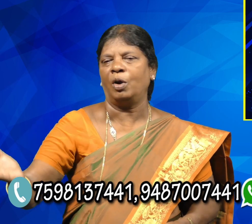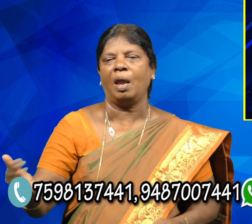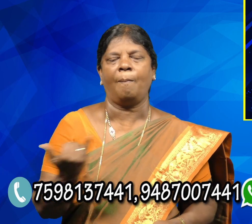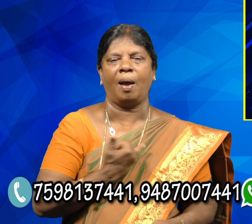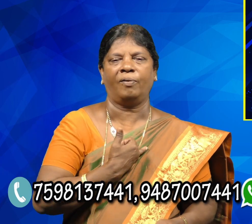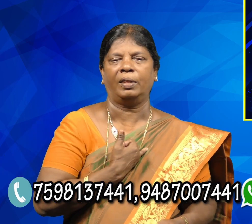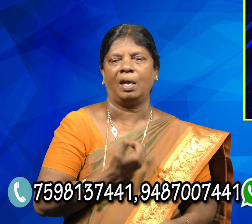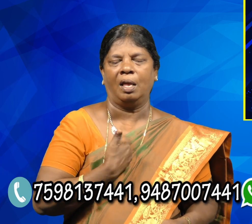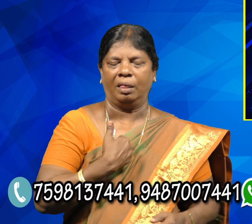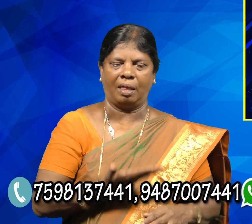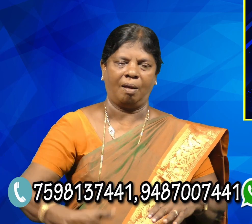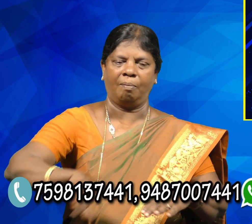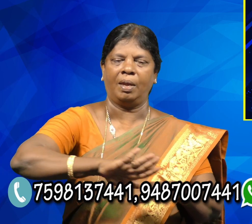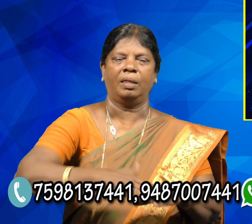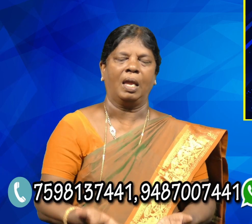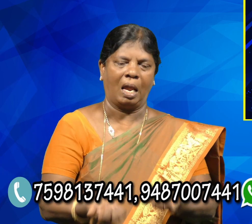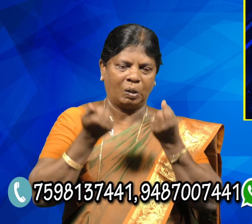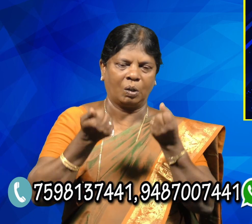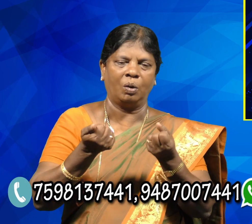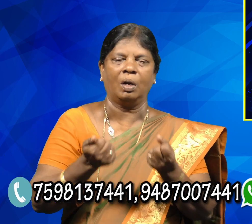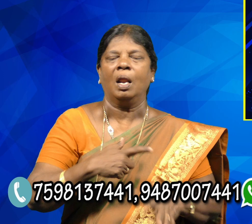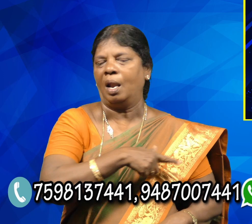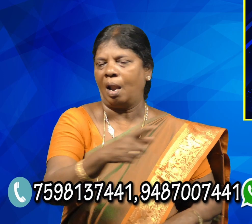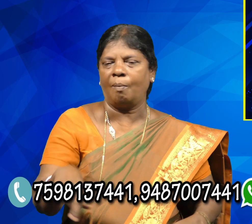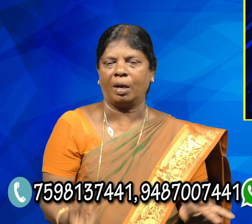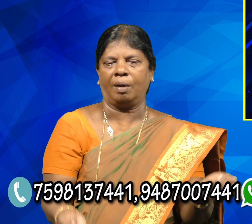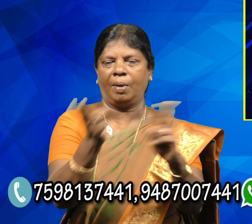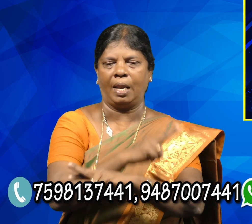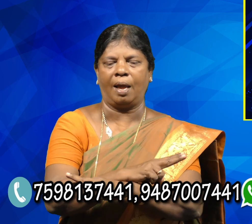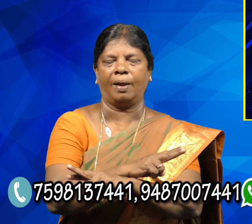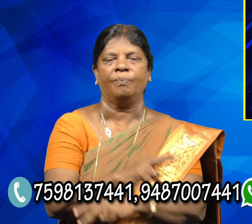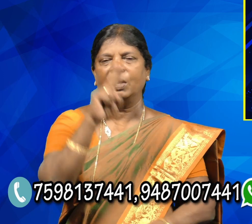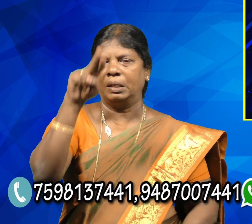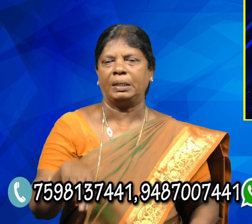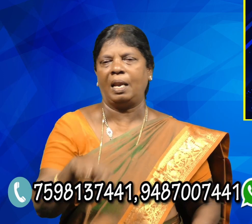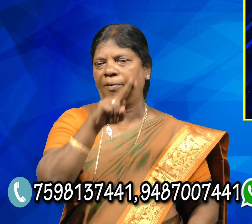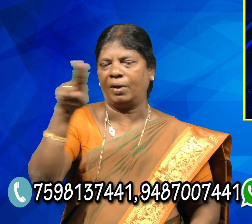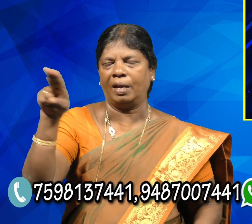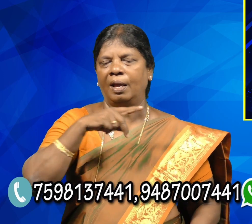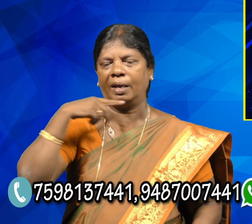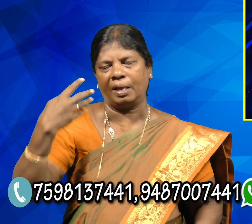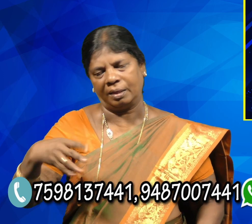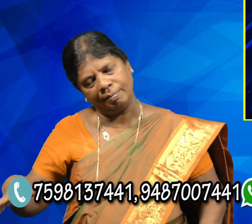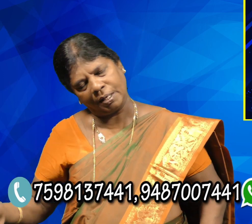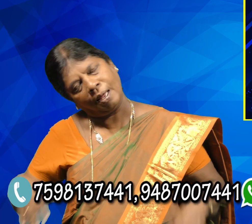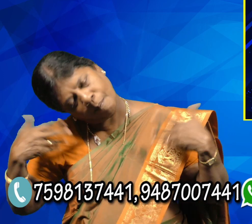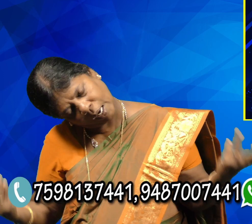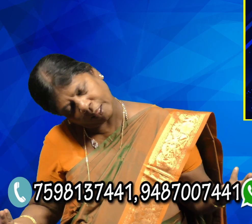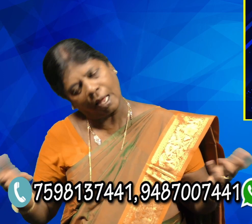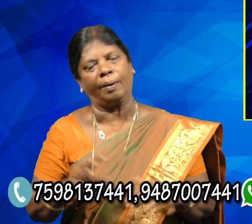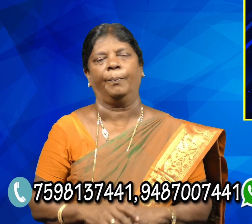நம்முடைய பாவத்தை தன் மீது ஏற்றுக்கொண்டு நமக்கு பதிலாக சிலுவையில் இரத்தம்